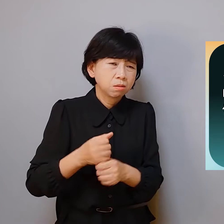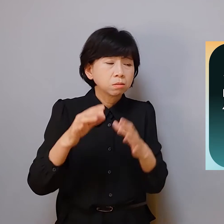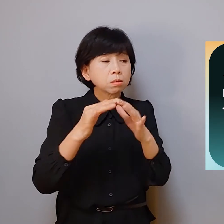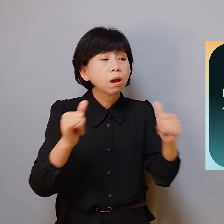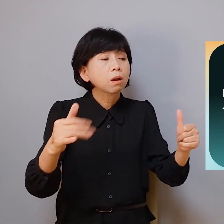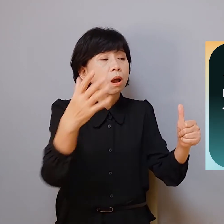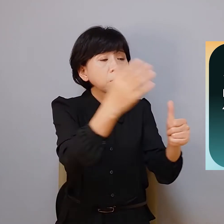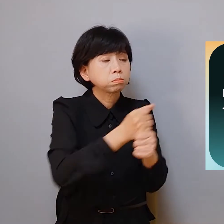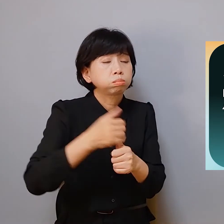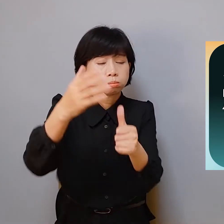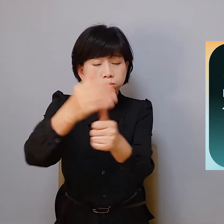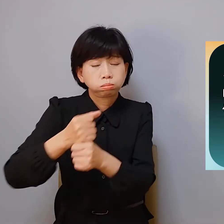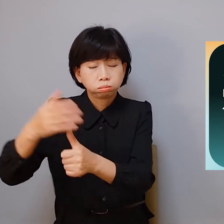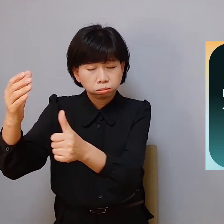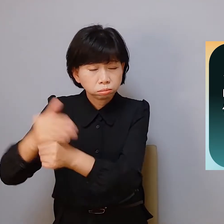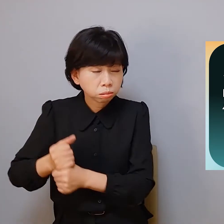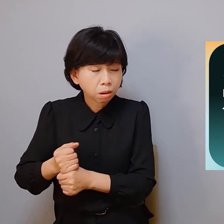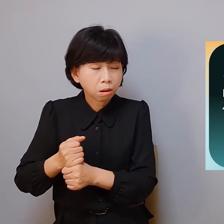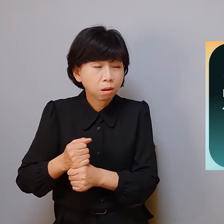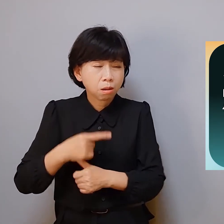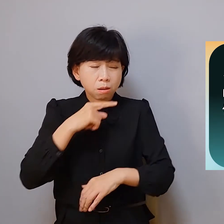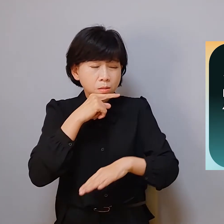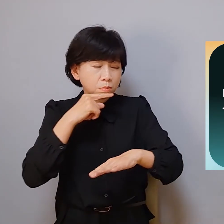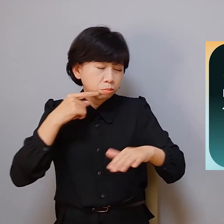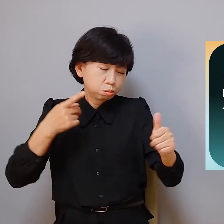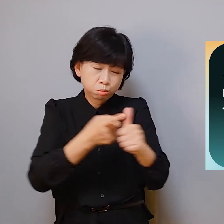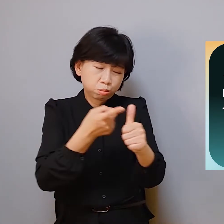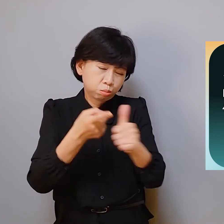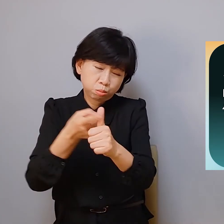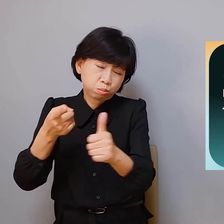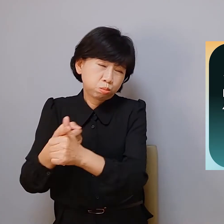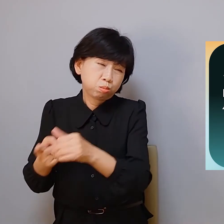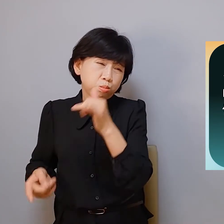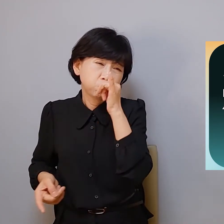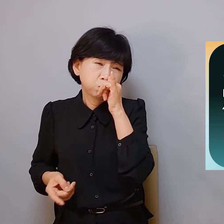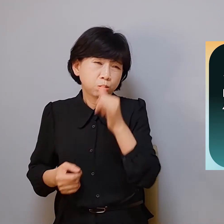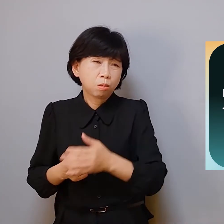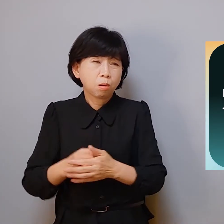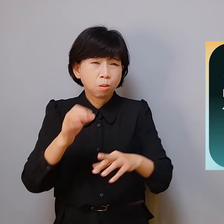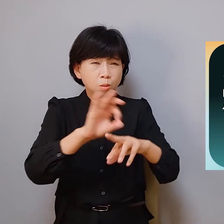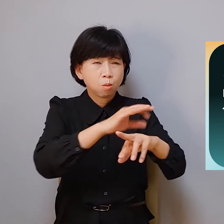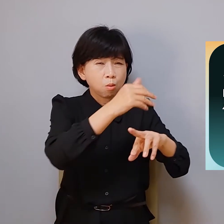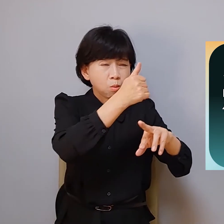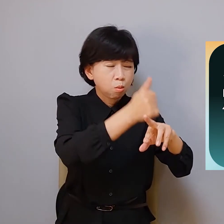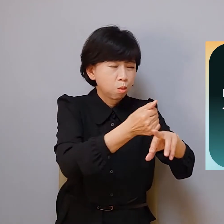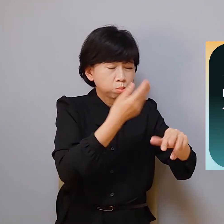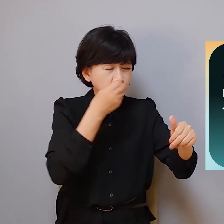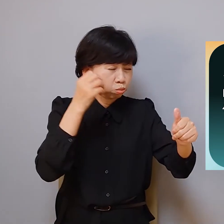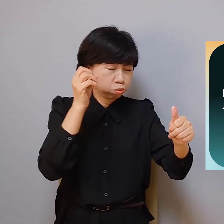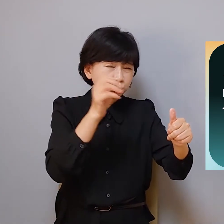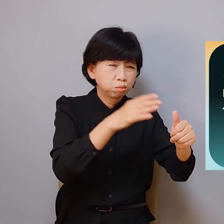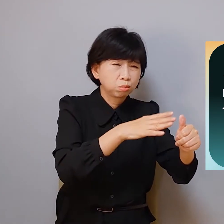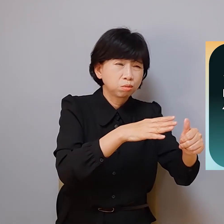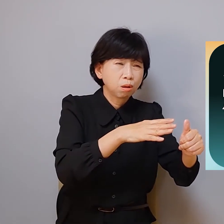많은 사람들이 정말 피비린내 나게 죽는 거죠. 왕들을 멸시하며 방백을 조소하며 모든